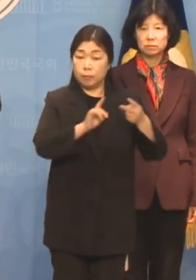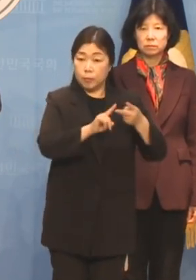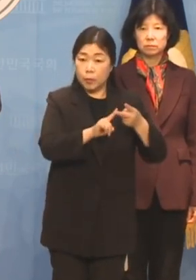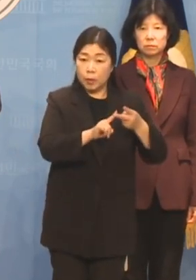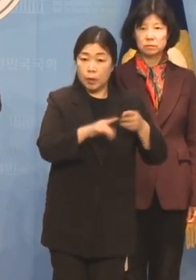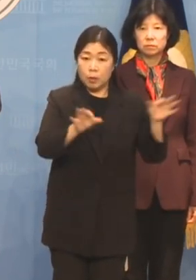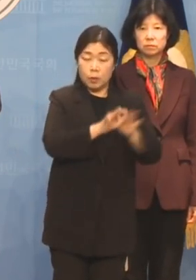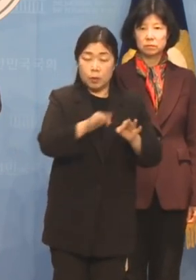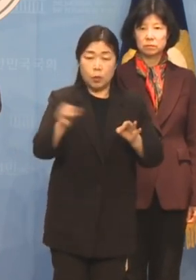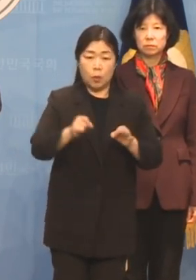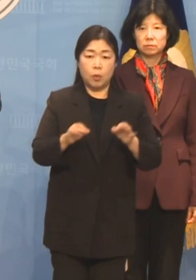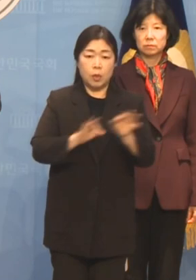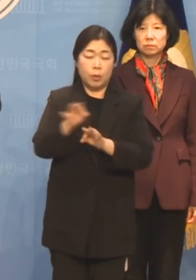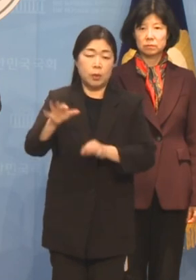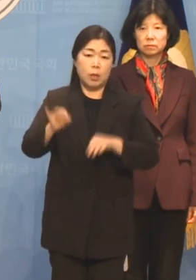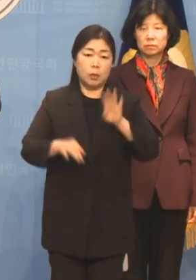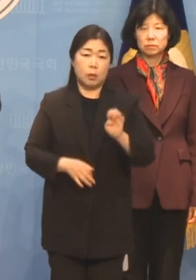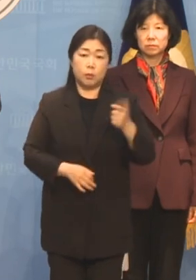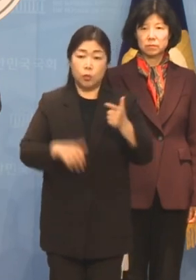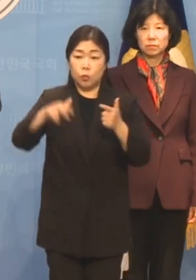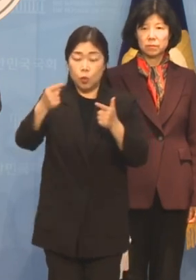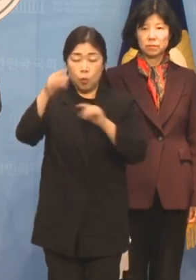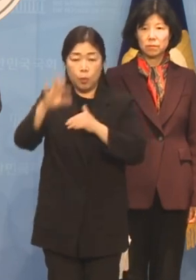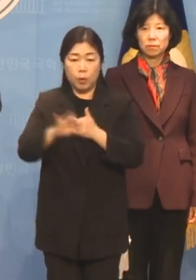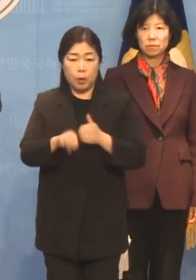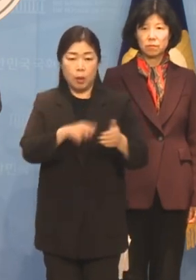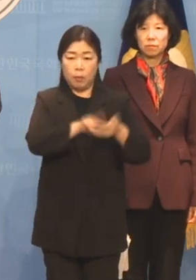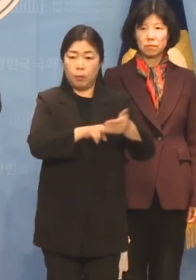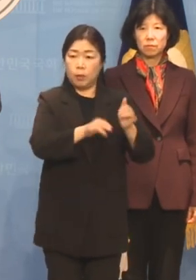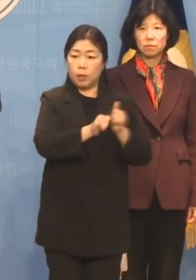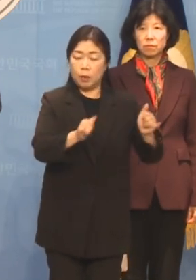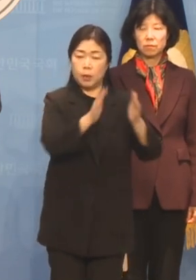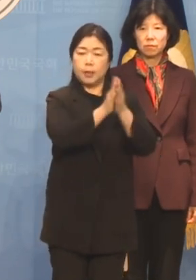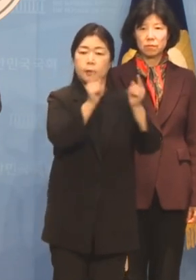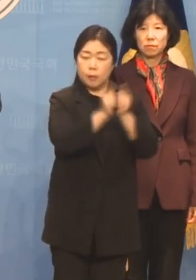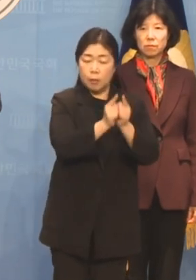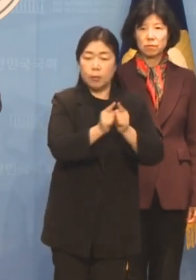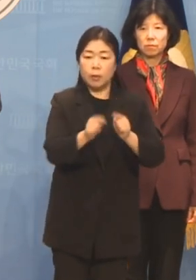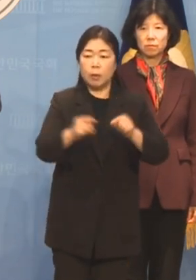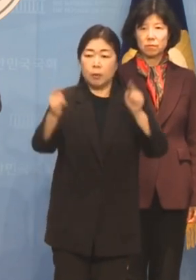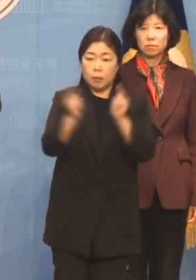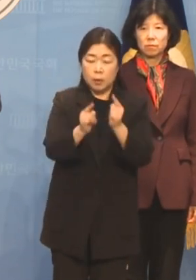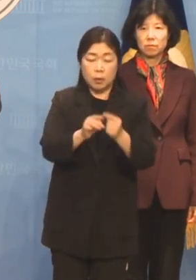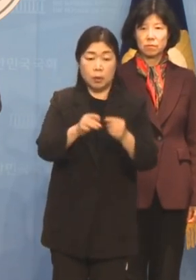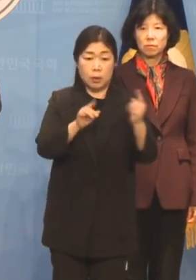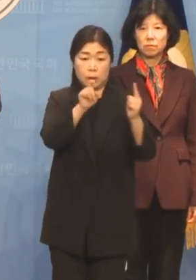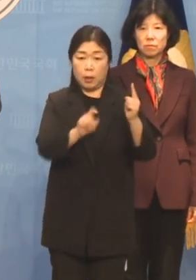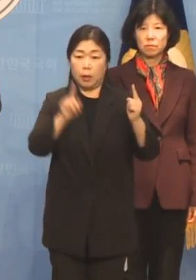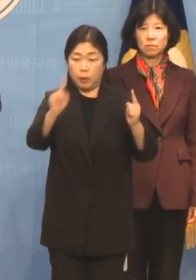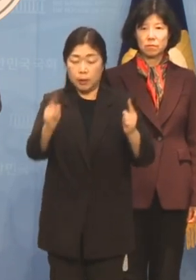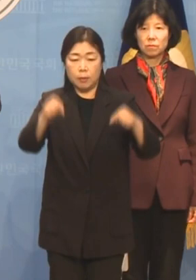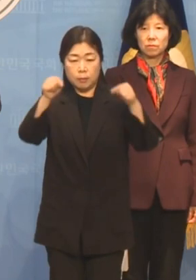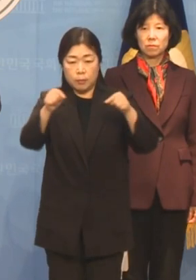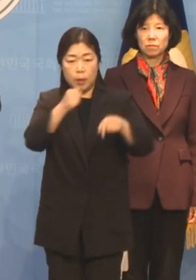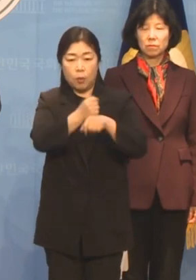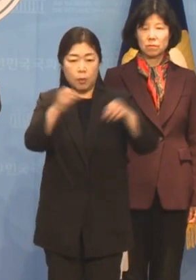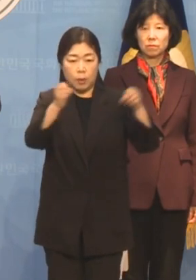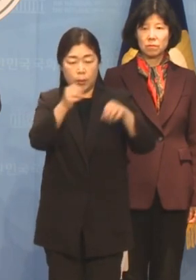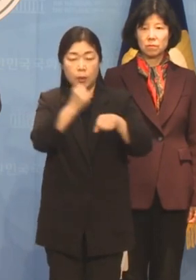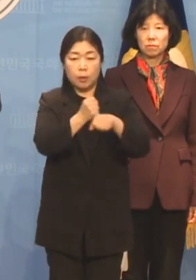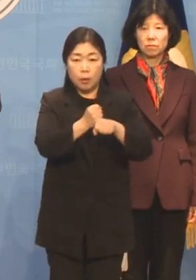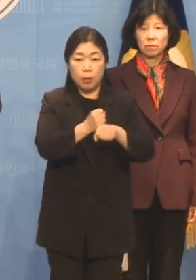자본시장법 46조에는 판매자가 직접 면담과 질문을 통하여 금융소비자의 특성을 파악하도록 규정하고